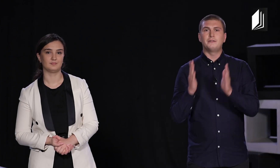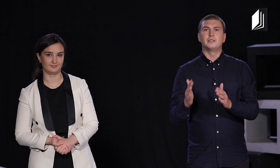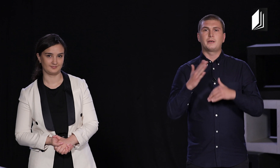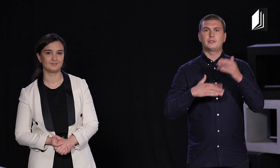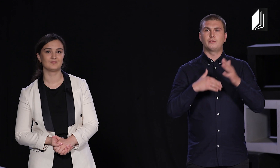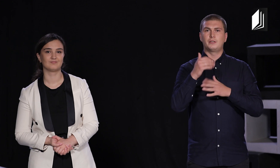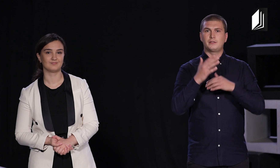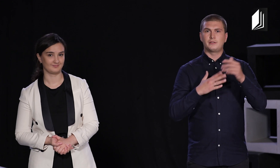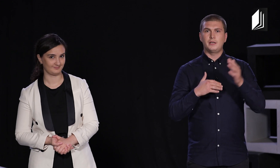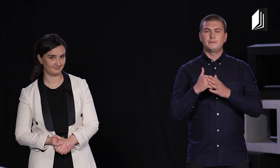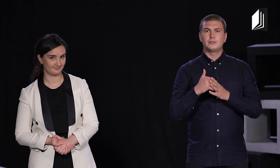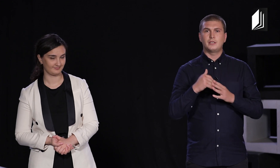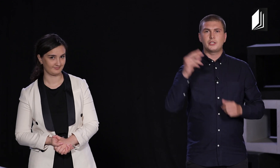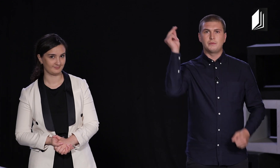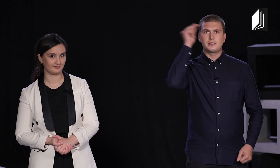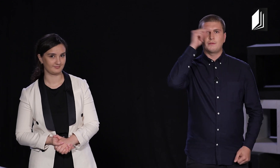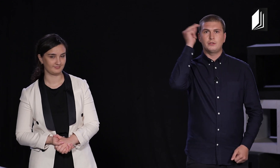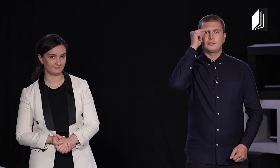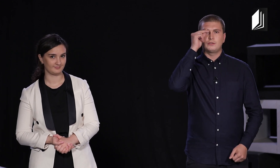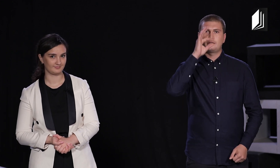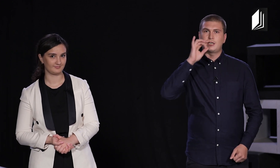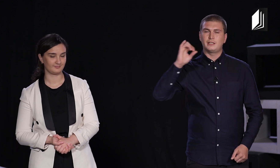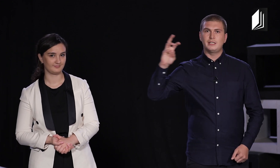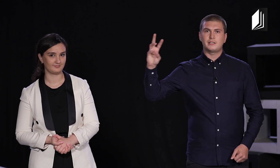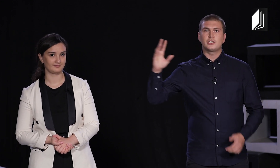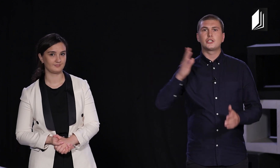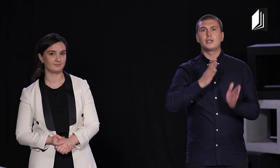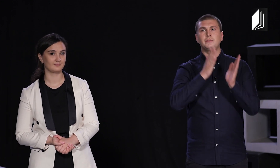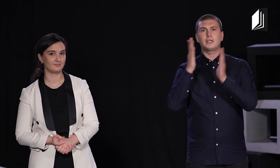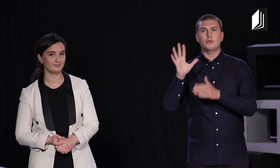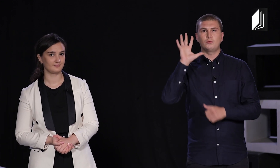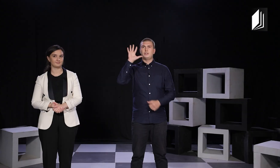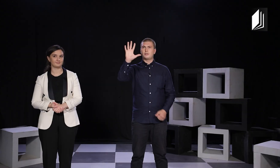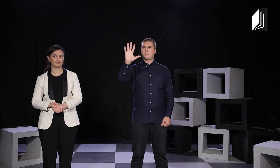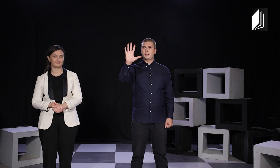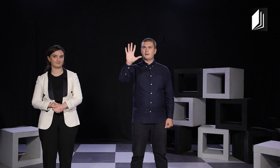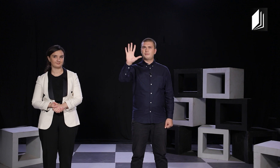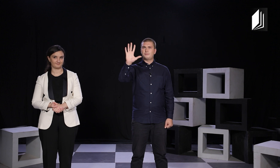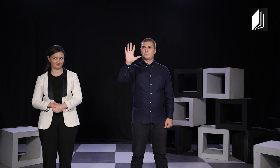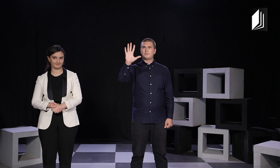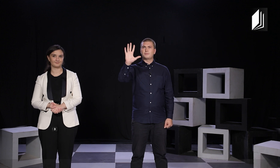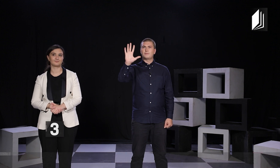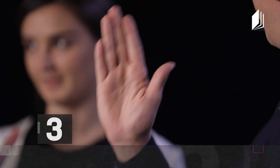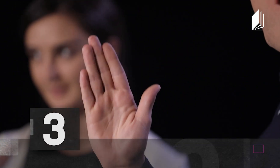გადავიდეთ პრაქტიკულ ნაწილზე და შევისწავლოთ დაქტილის შემდეგი ხუთი ასოპგერა. V